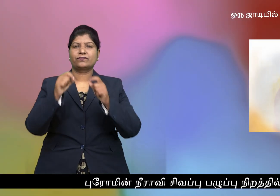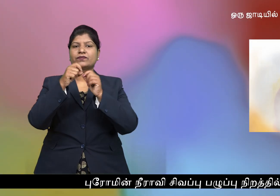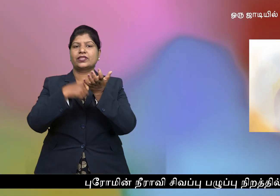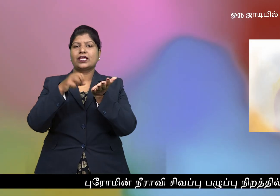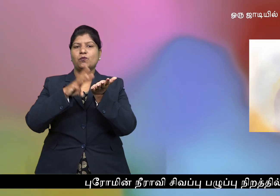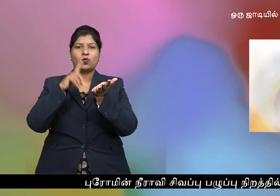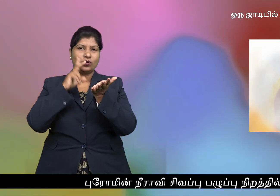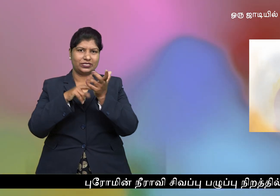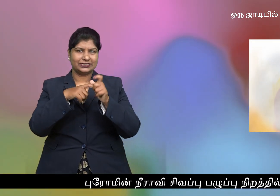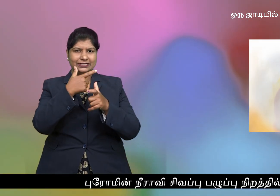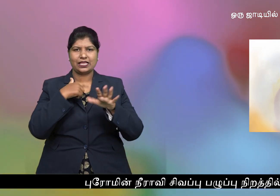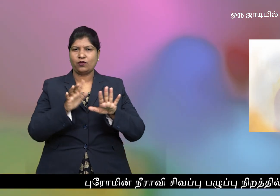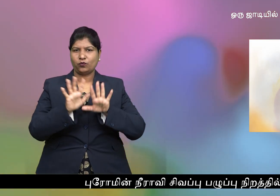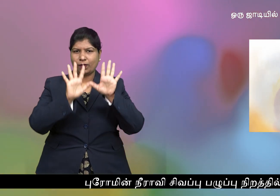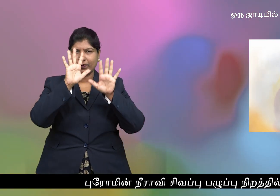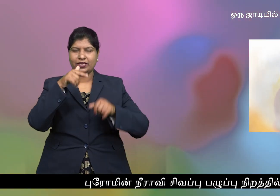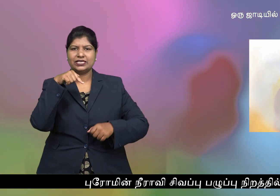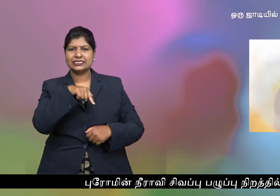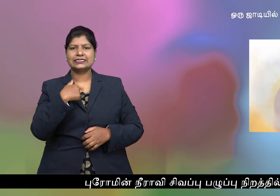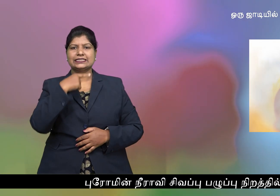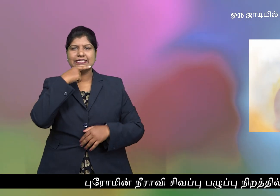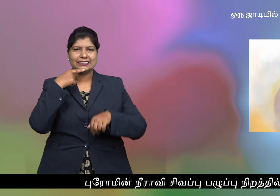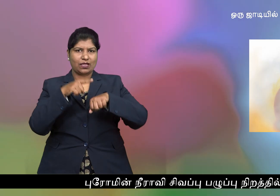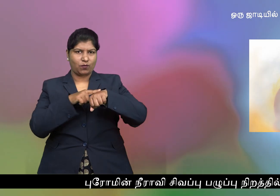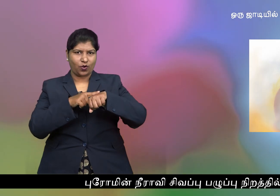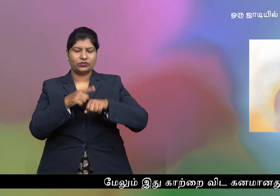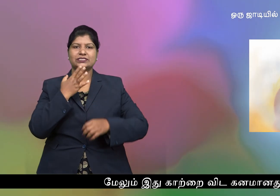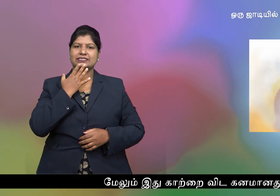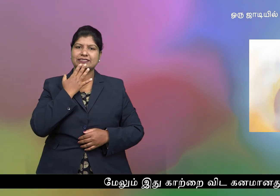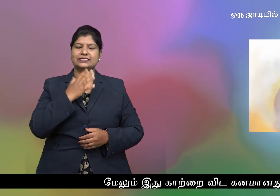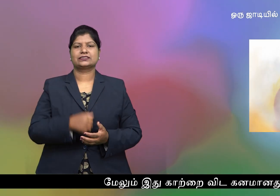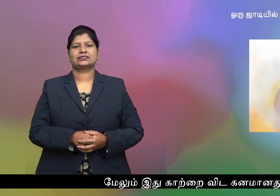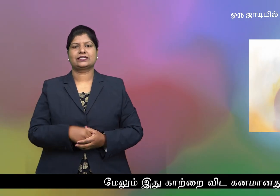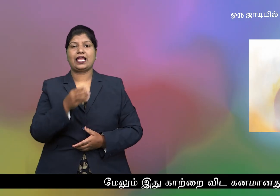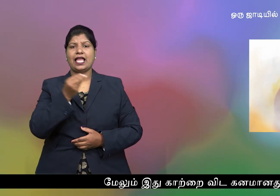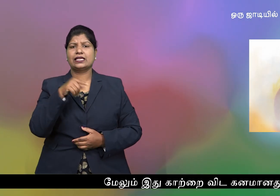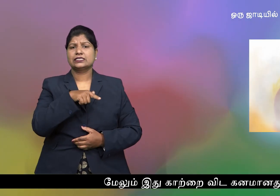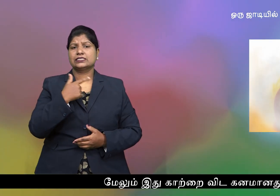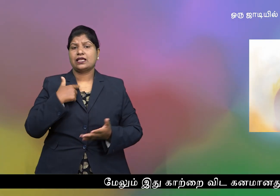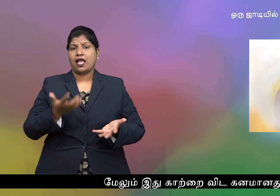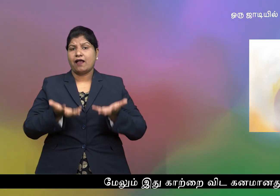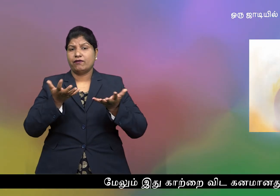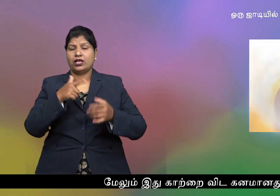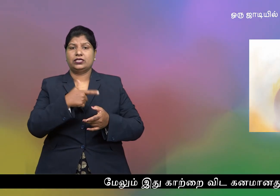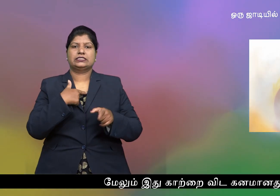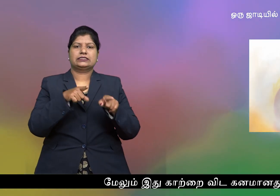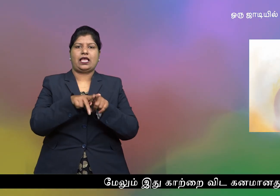புரோமின் நீராவி சிவப்பு பழுப்பு நிறத்தில் உள்ளது. மேலும் இது காற்றை விட